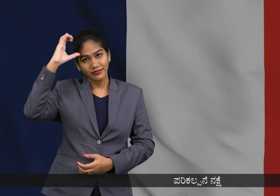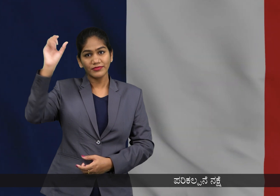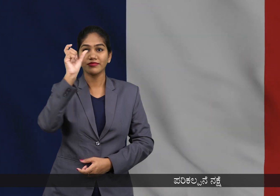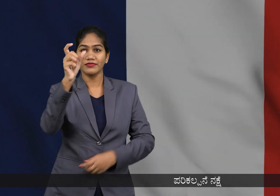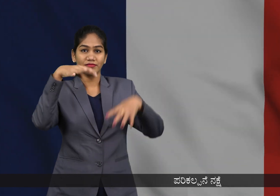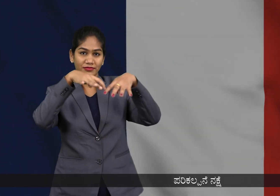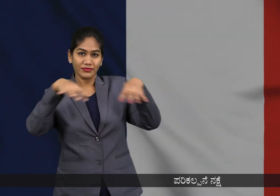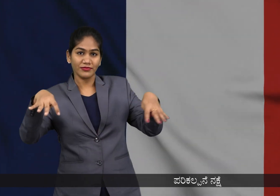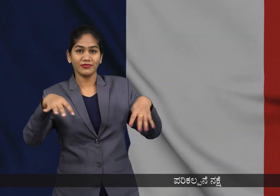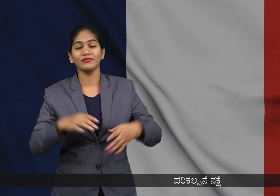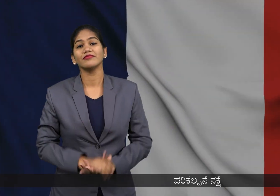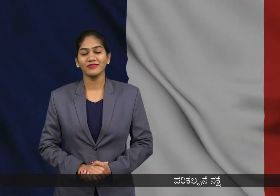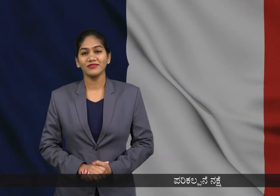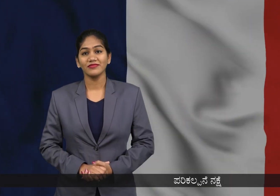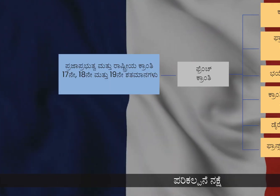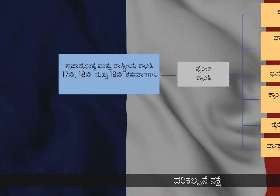ಪರಿಕಲ್ಪನೆಯ ನಕ್ಷೆ.